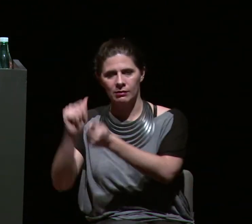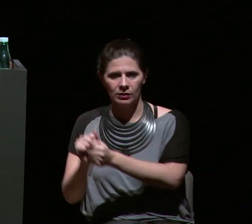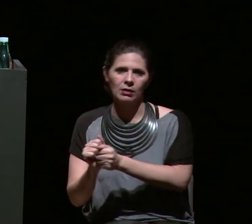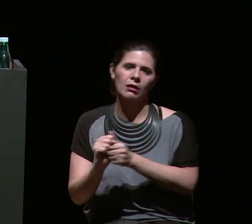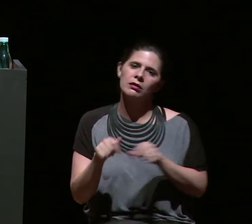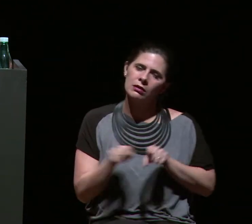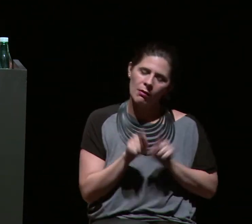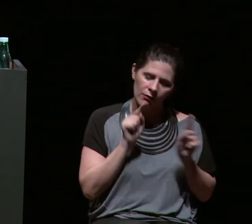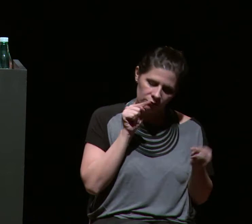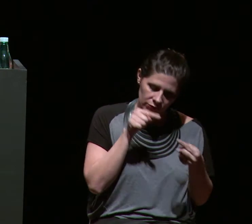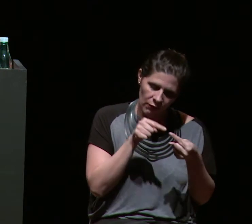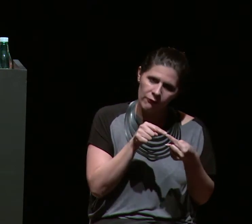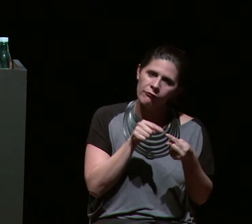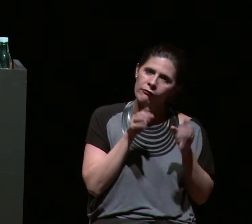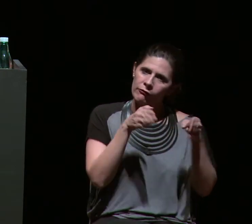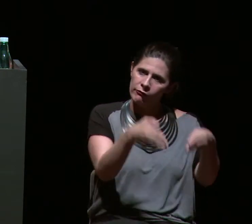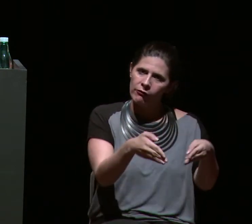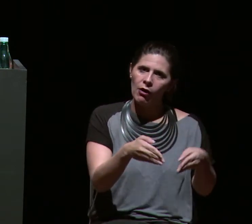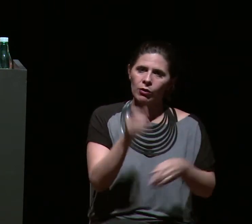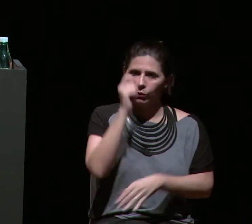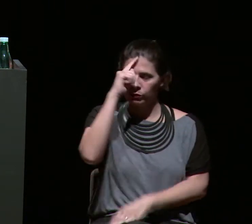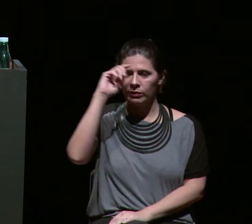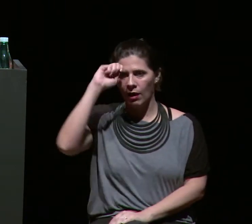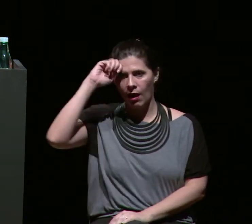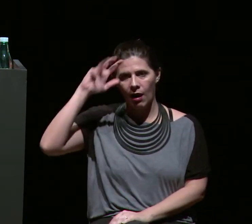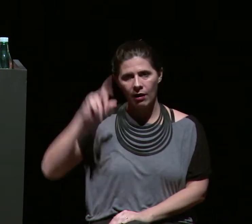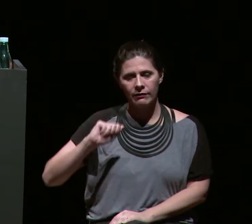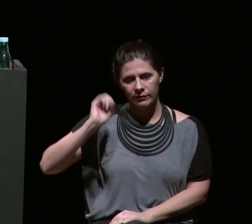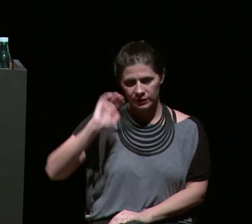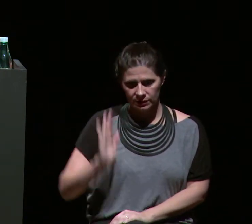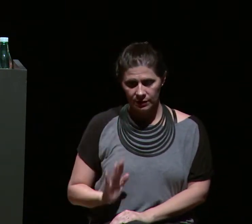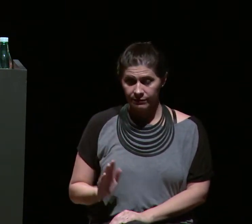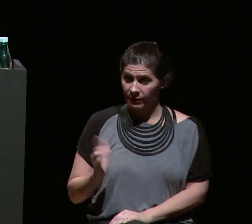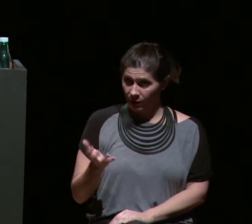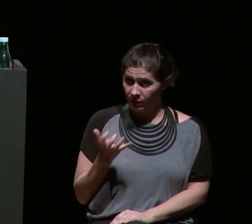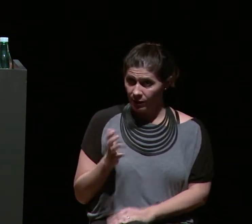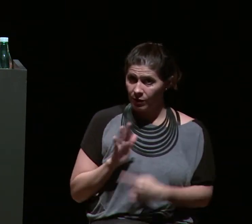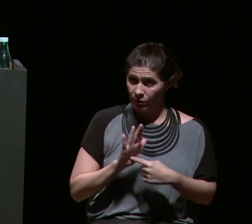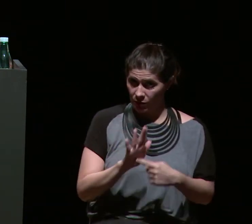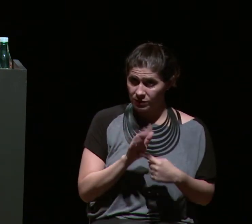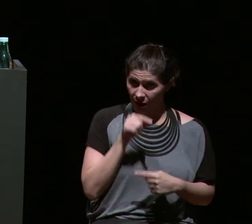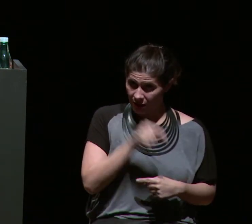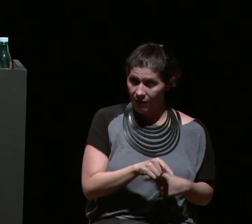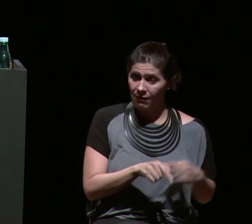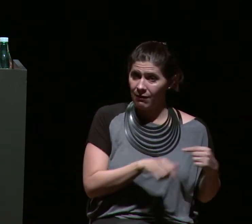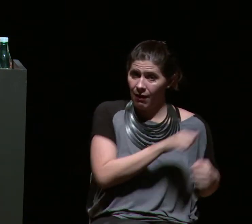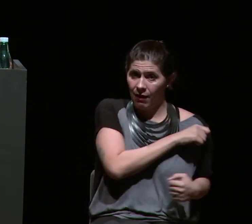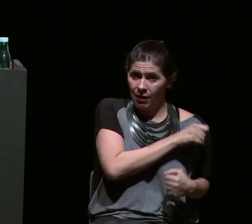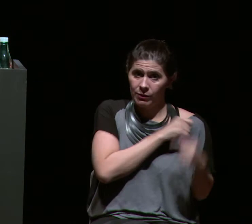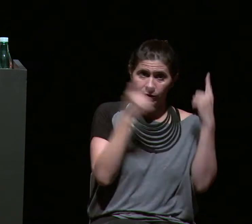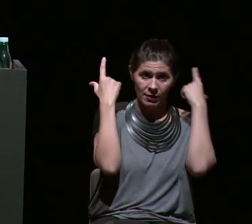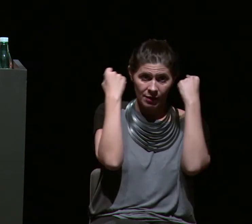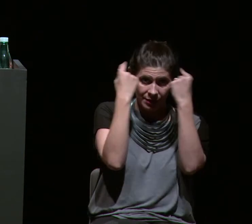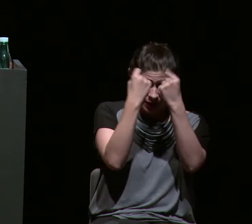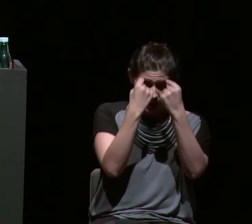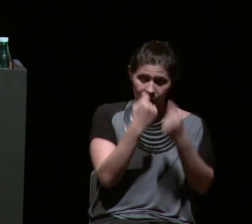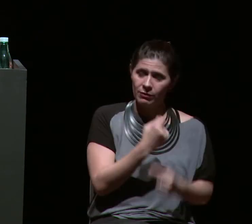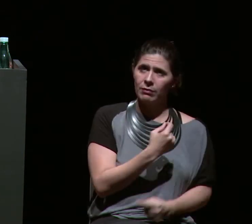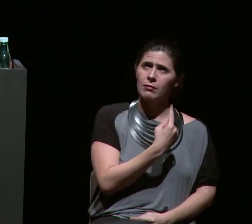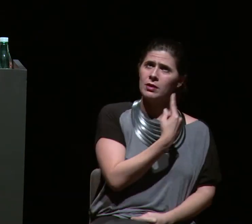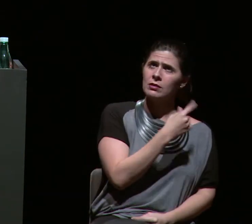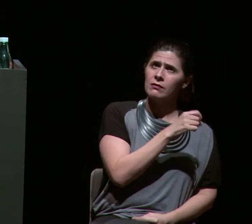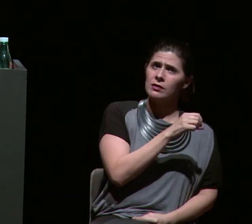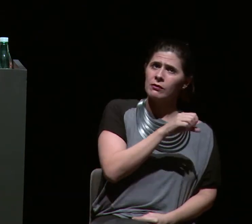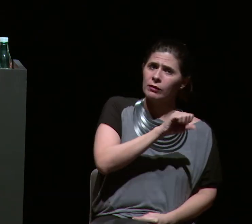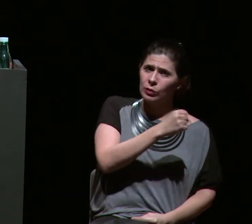afro-brasileira. Em sua formação educacional, destaque-se o período em que Renatinho foi aluno de grego entre os anos de 1998 e